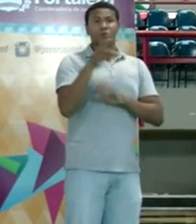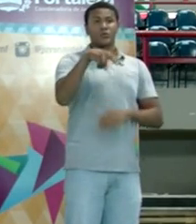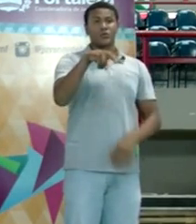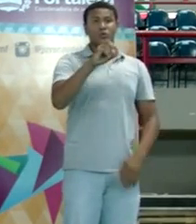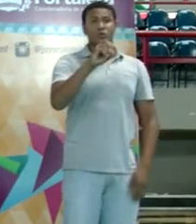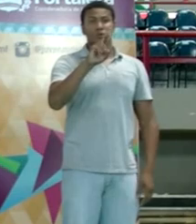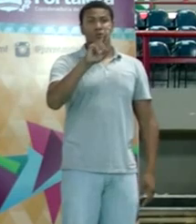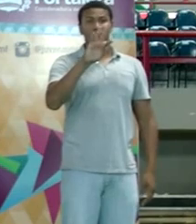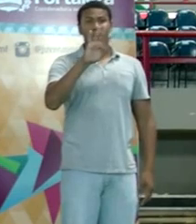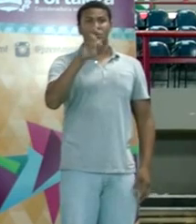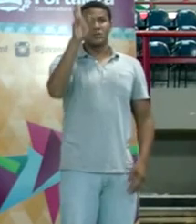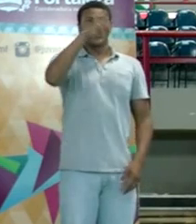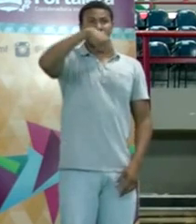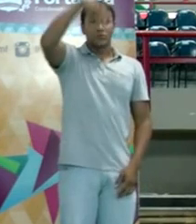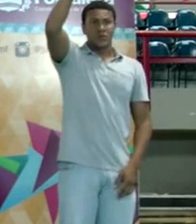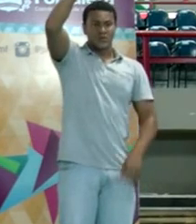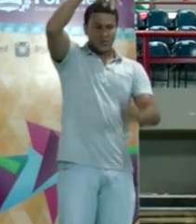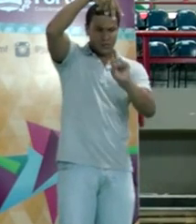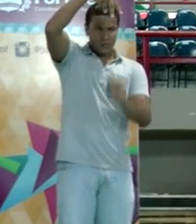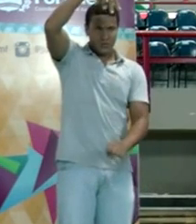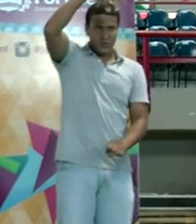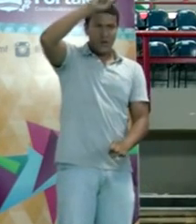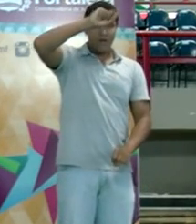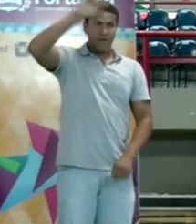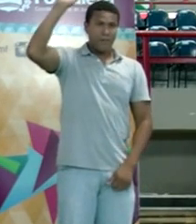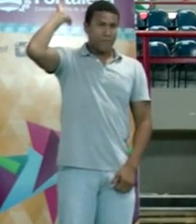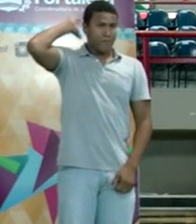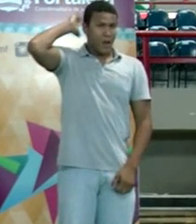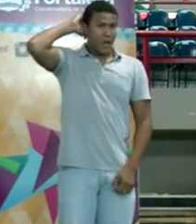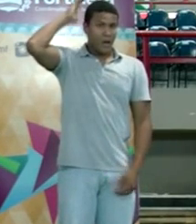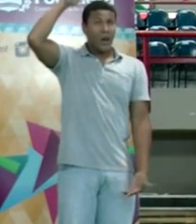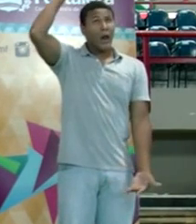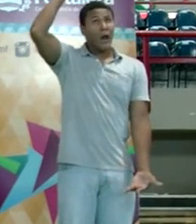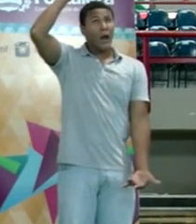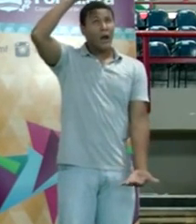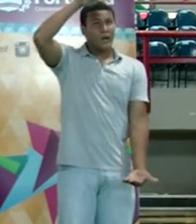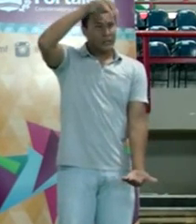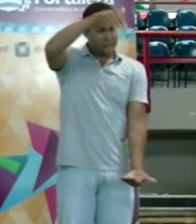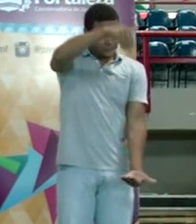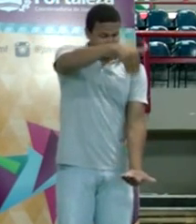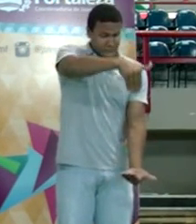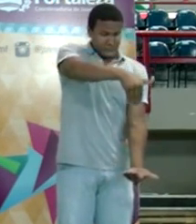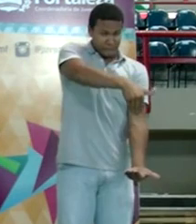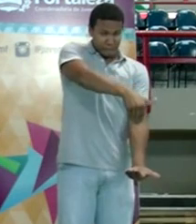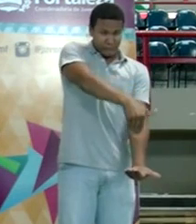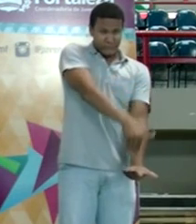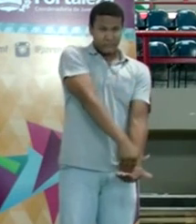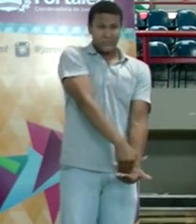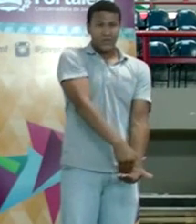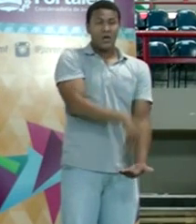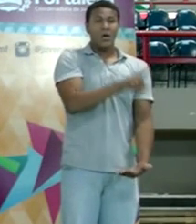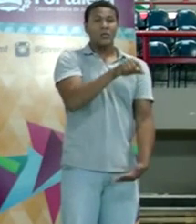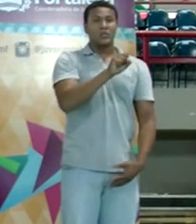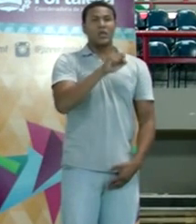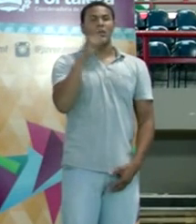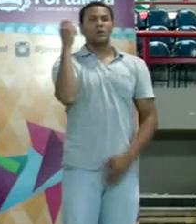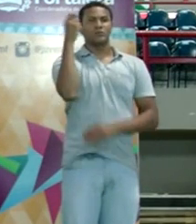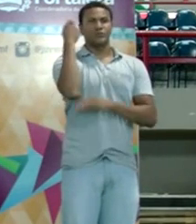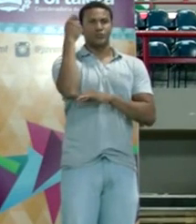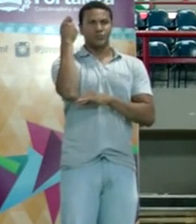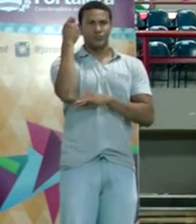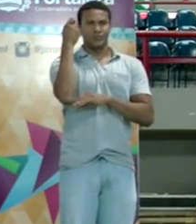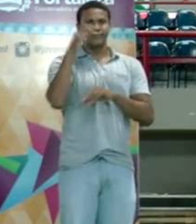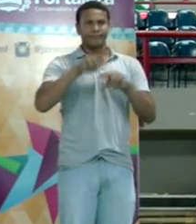a questão do comércio brasileiro. Ela vai sair do Pará e vai bater no Rio Grande do Sul. Ela vai cortar uns 10 estados. E